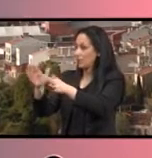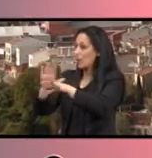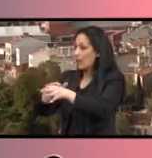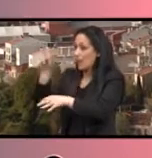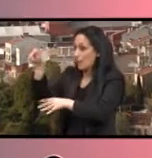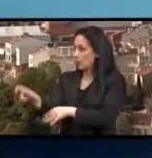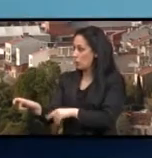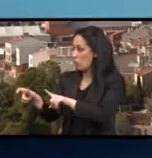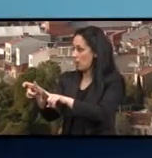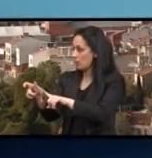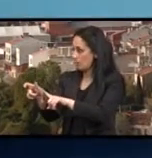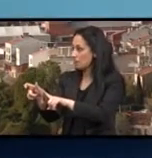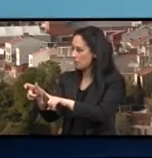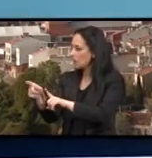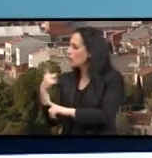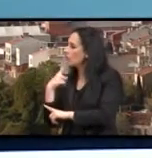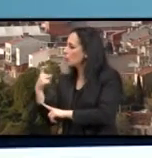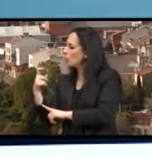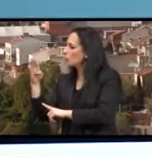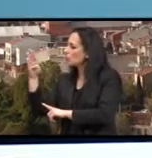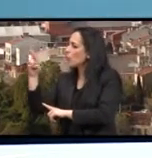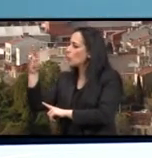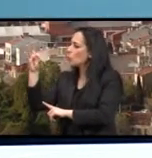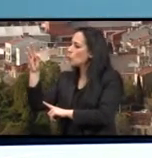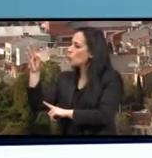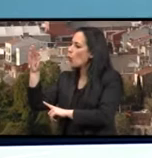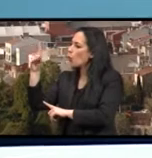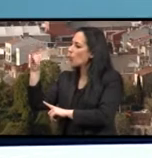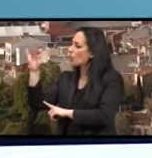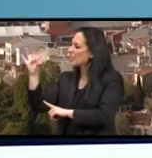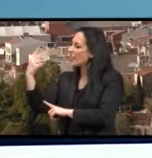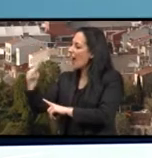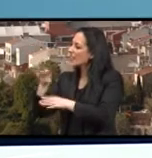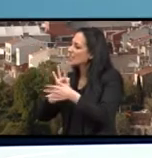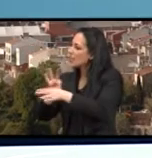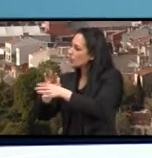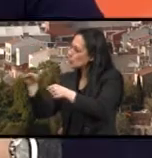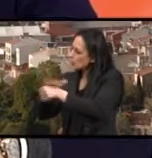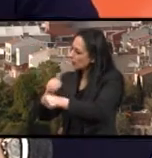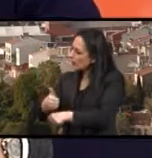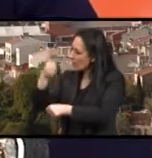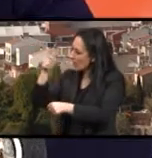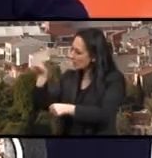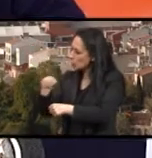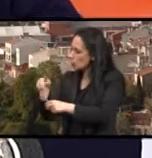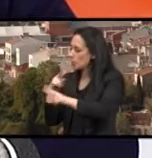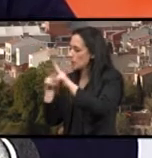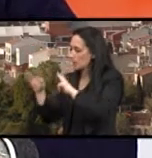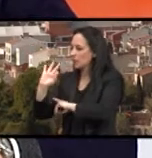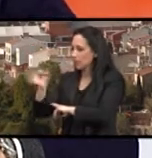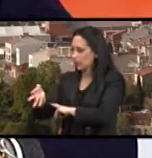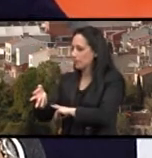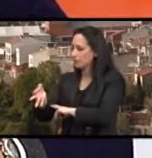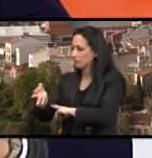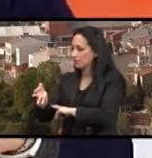la persona. A Prodi sí que teniu aquest servei més personalitzat, més cobert, no?, amb les persones intel·lectuals. Sí, sí, sí, el tenim.